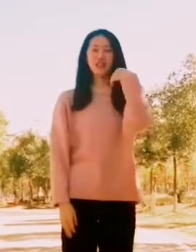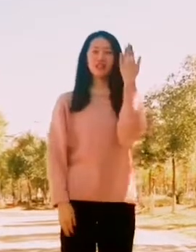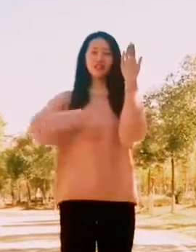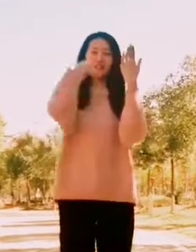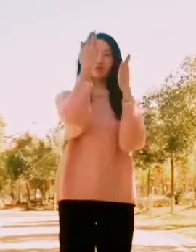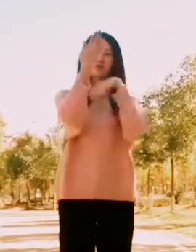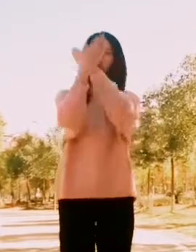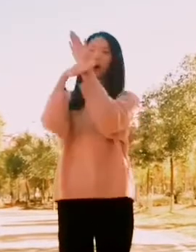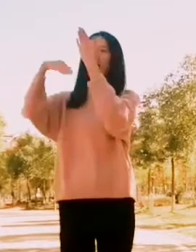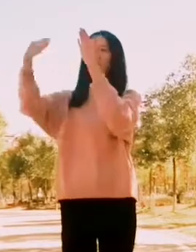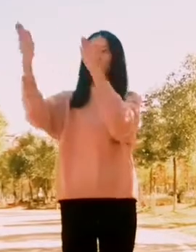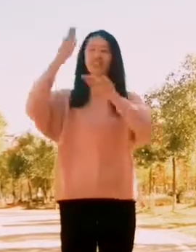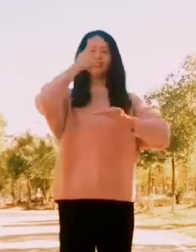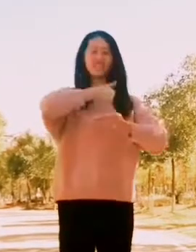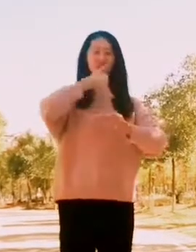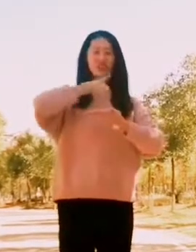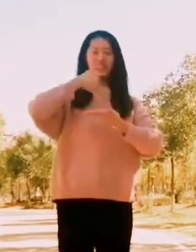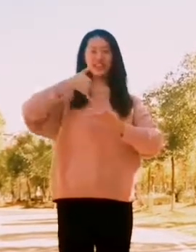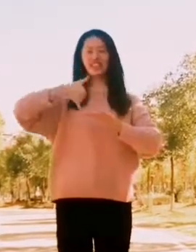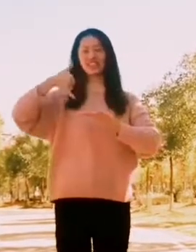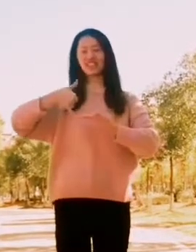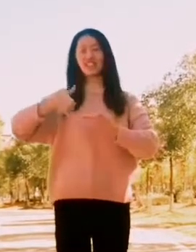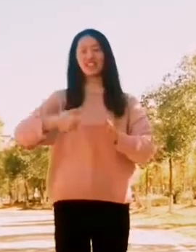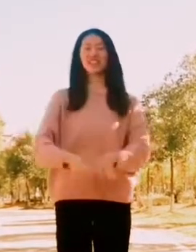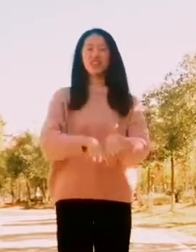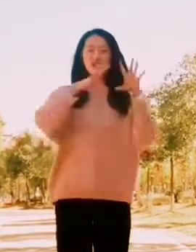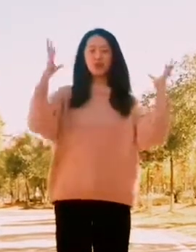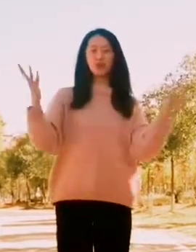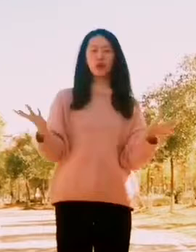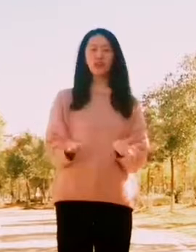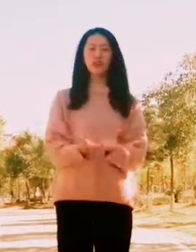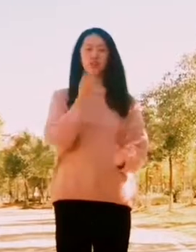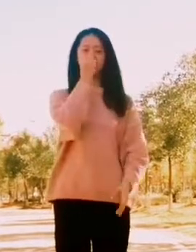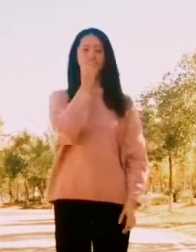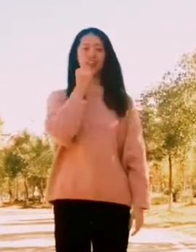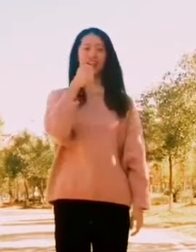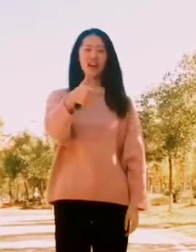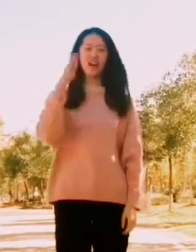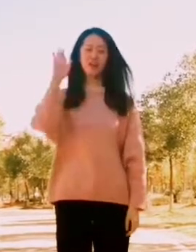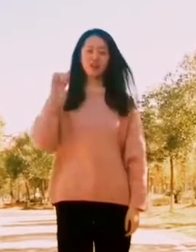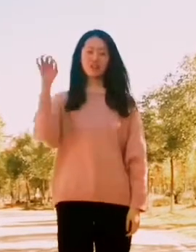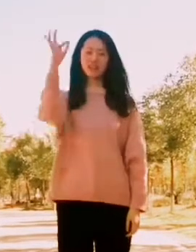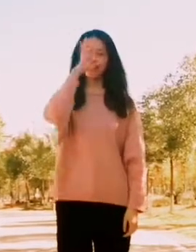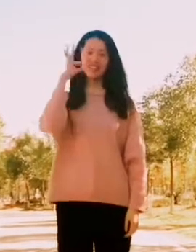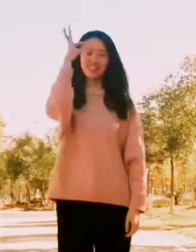一幅幅画面跳跃在眼前，所有的美好都能看